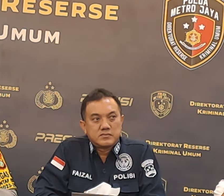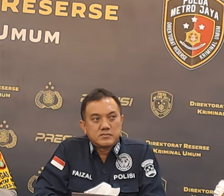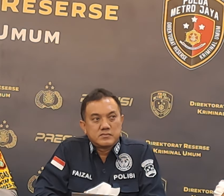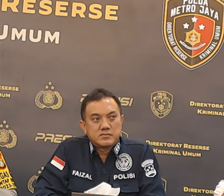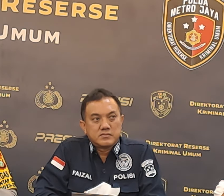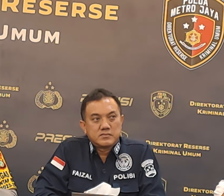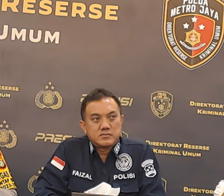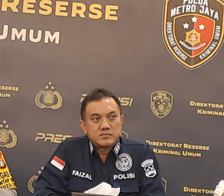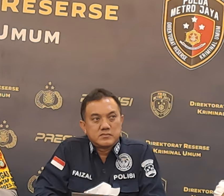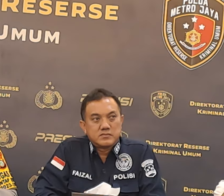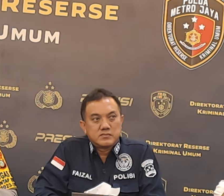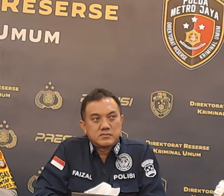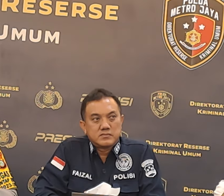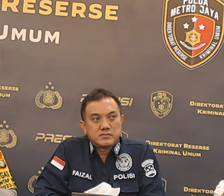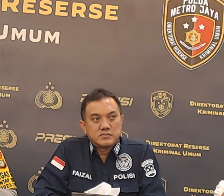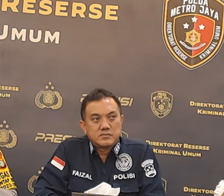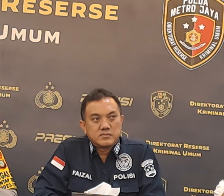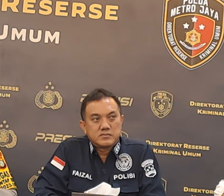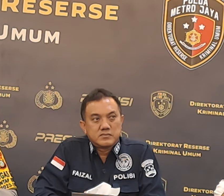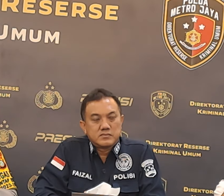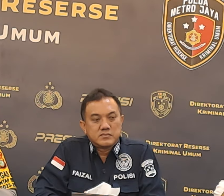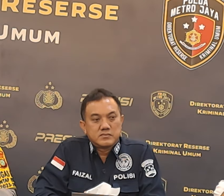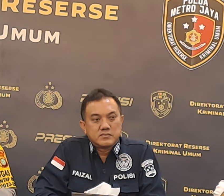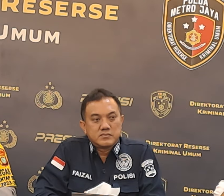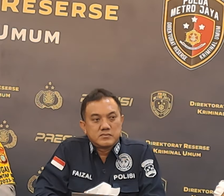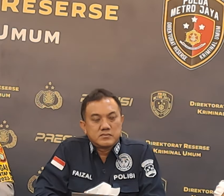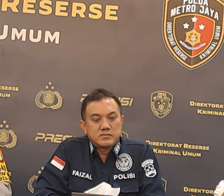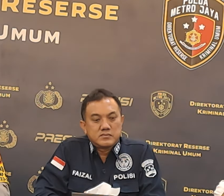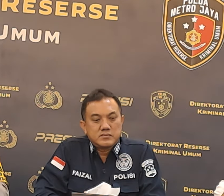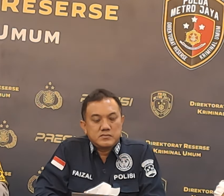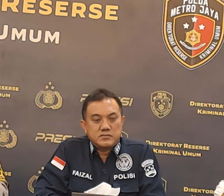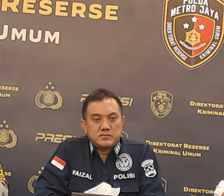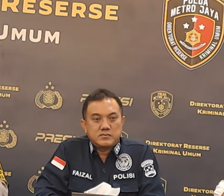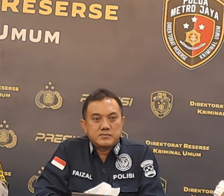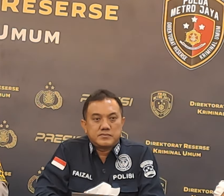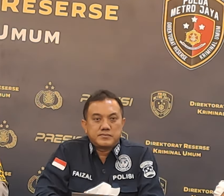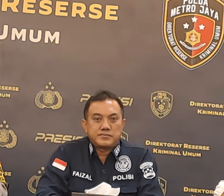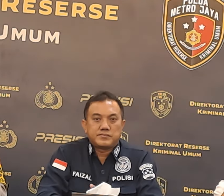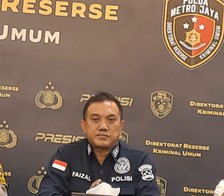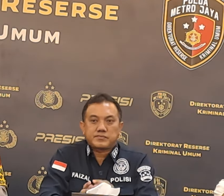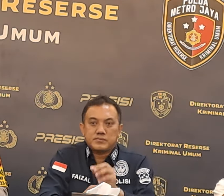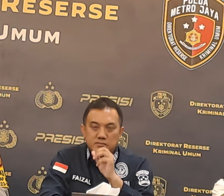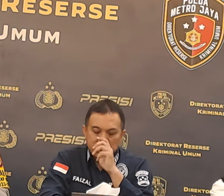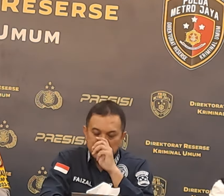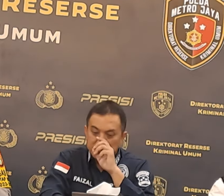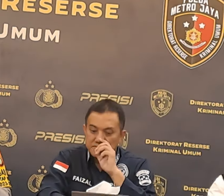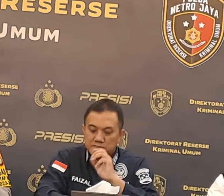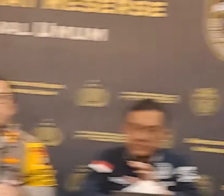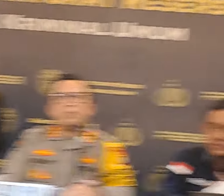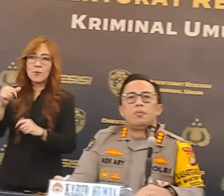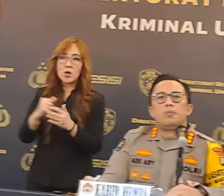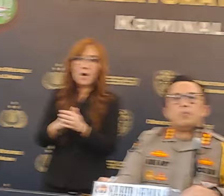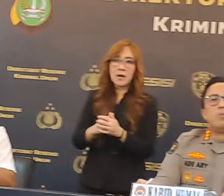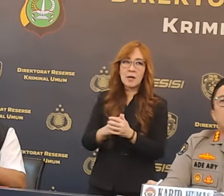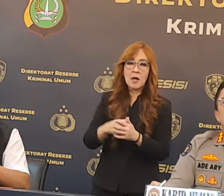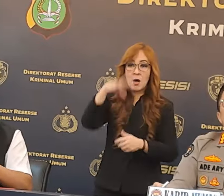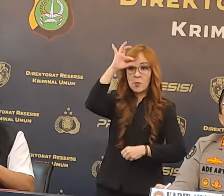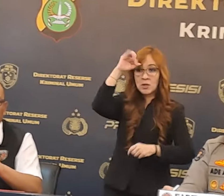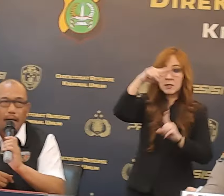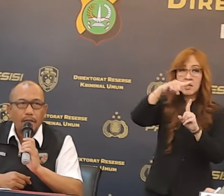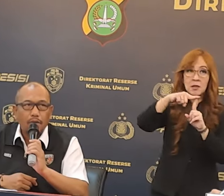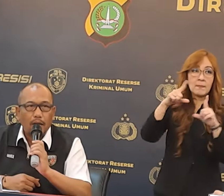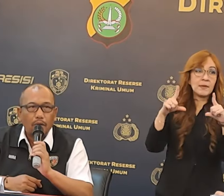Baik, terima kasih. Terkait laporan polisi model A, bahwa laporan polisi model A